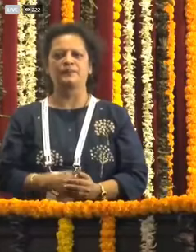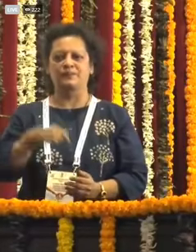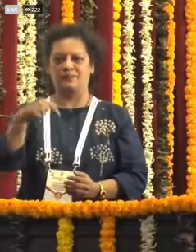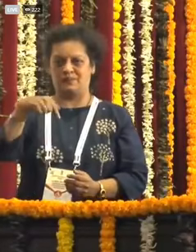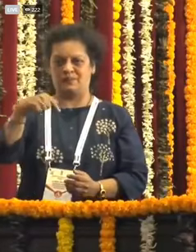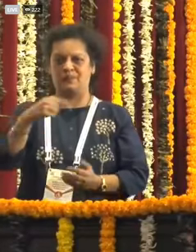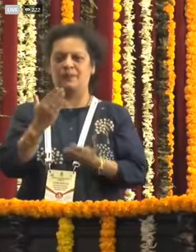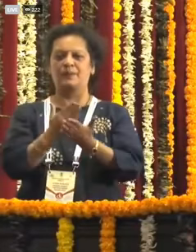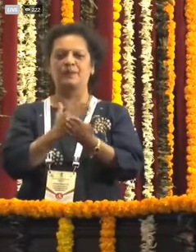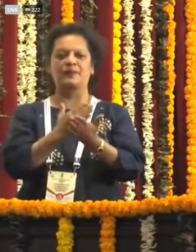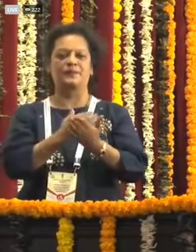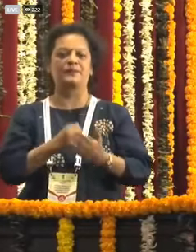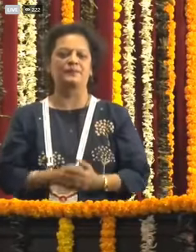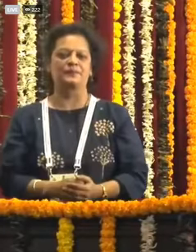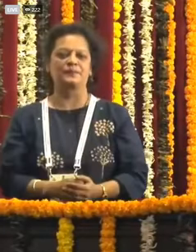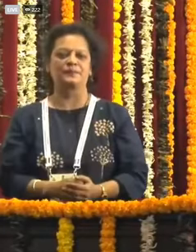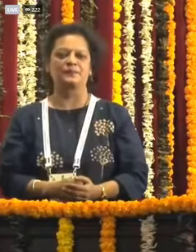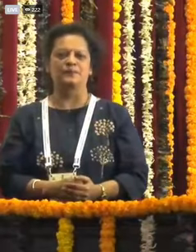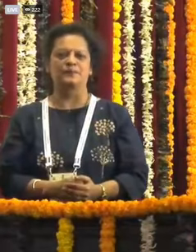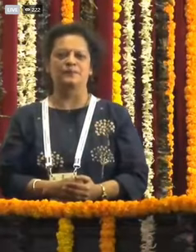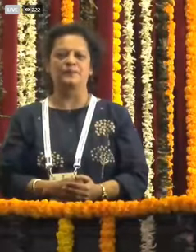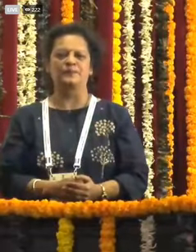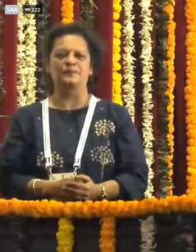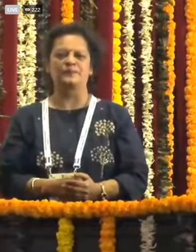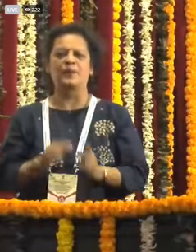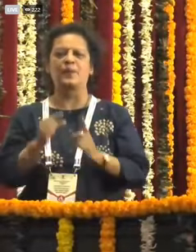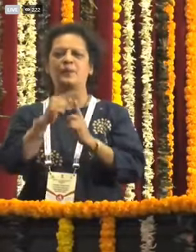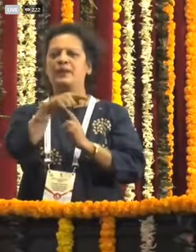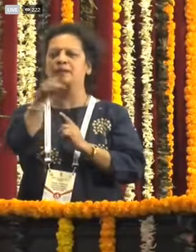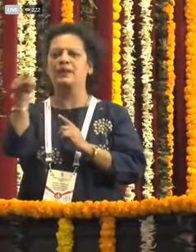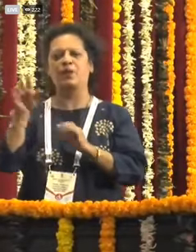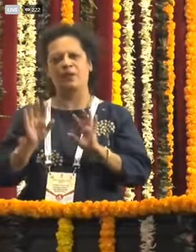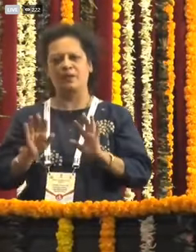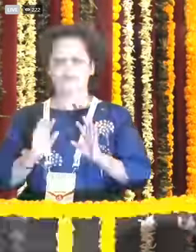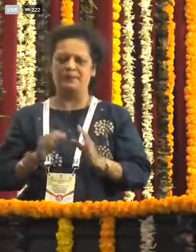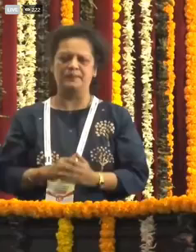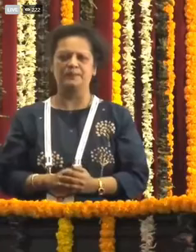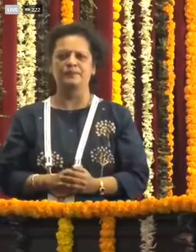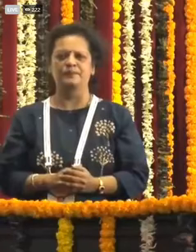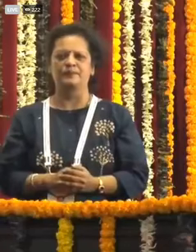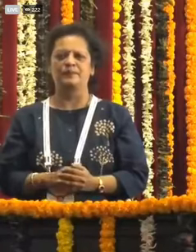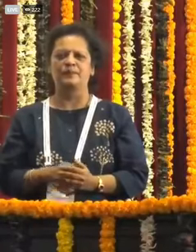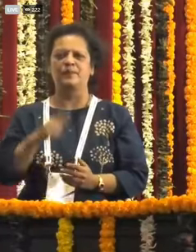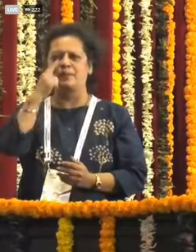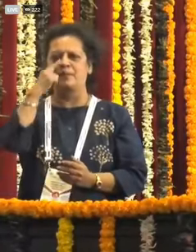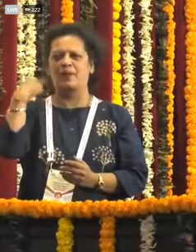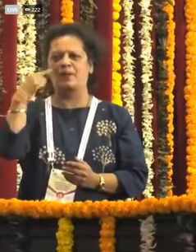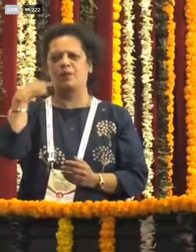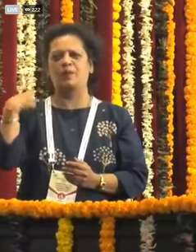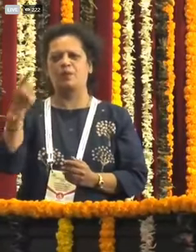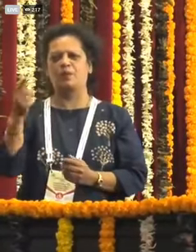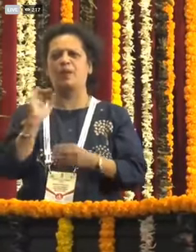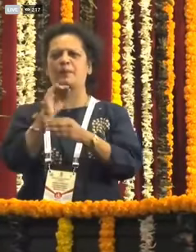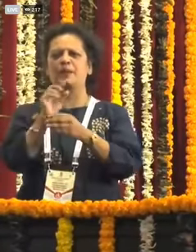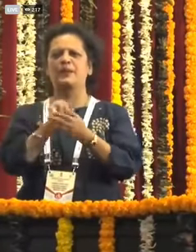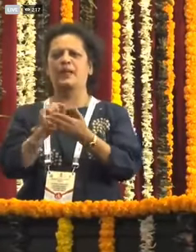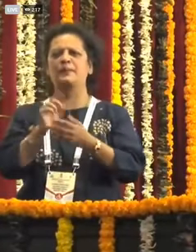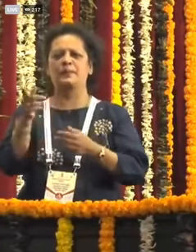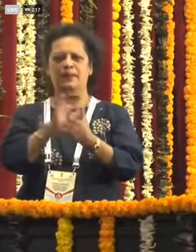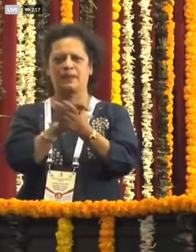आजच्या या कार्यक्रमाला उपस्थित मोठ्या संख्येने उपस्थित बांधव भगिनी आणि पत्रकार